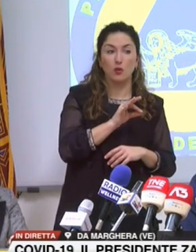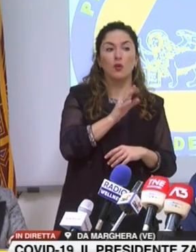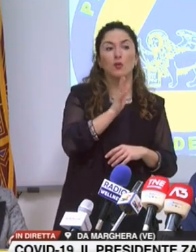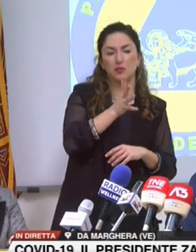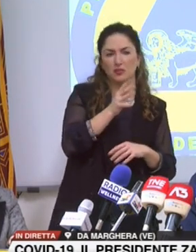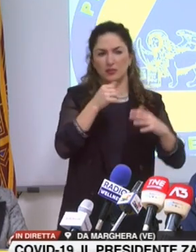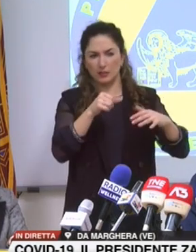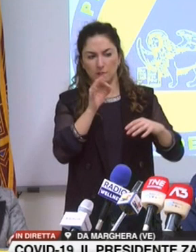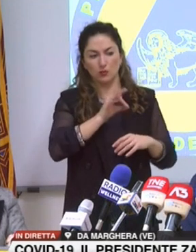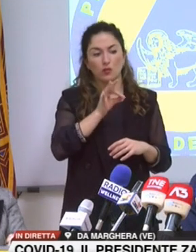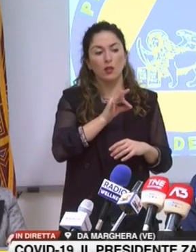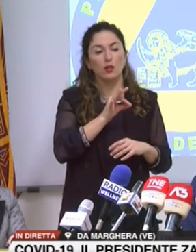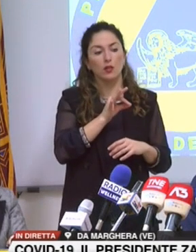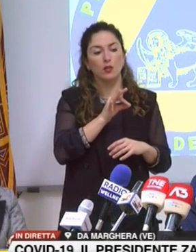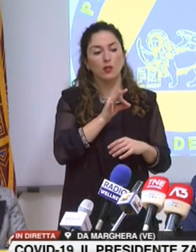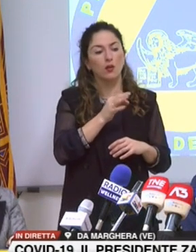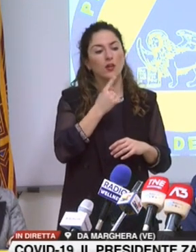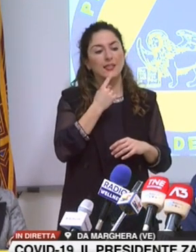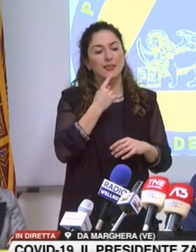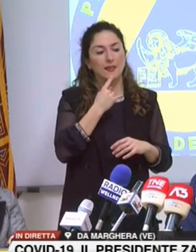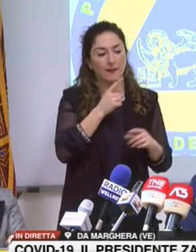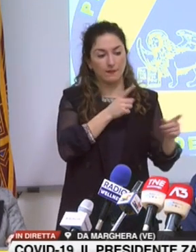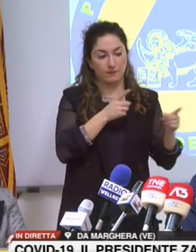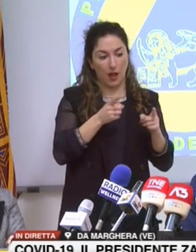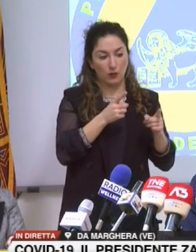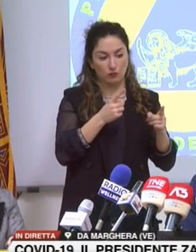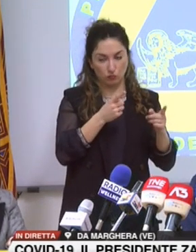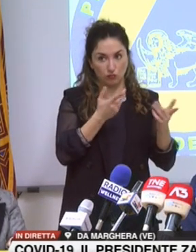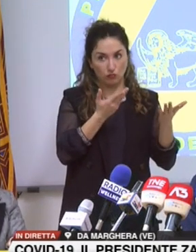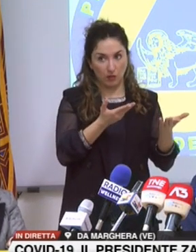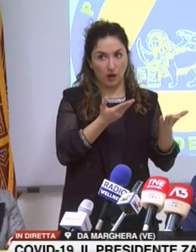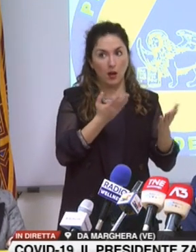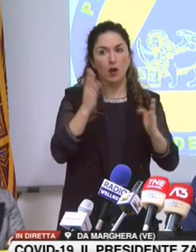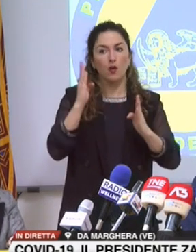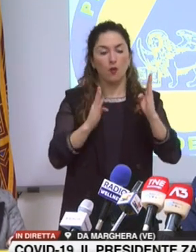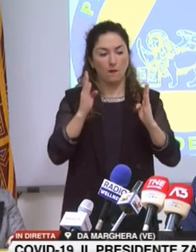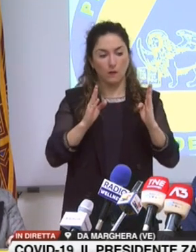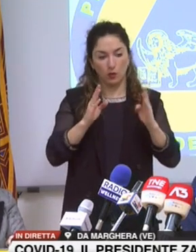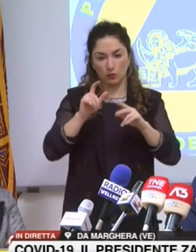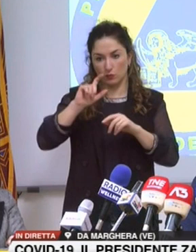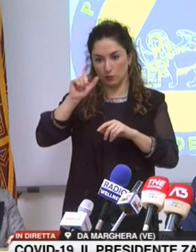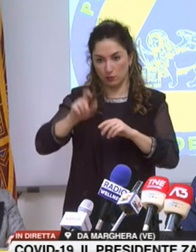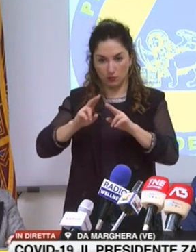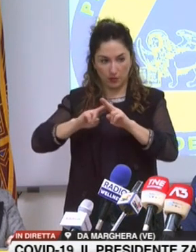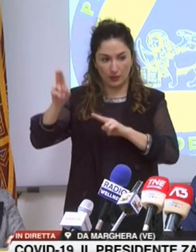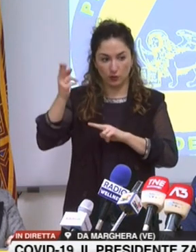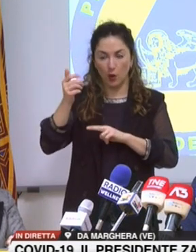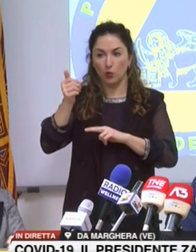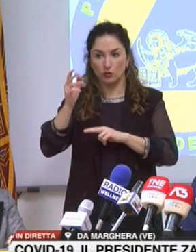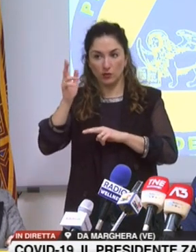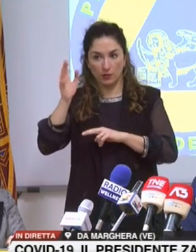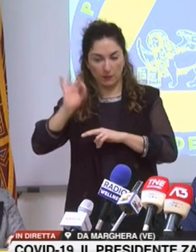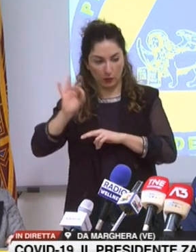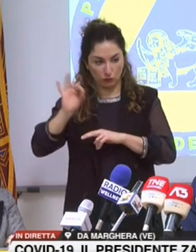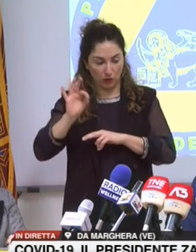precisione, è stato somministrato a queste fasce di età, a fronte di una percentuale nazionale che è di poco superiore all'11%. Quindi